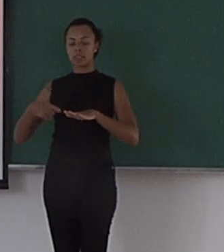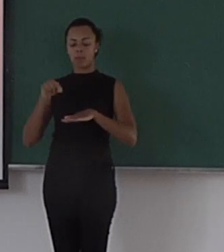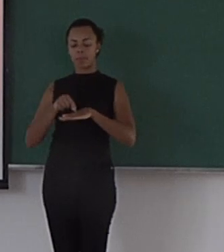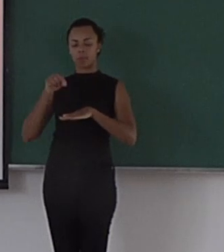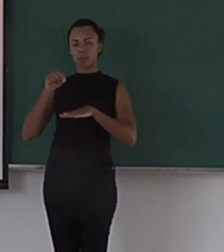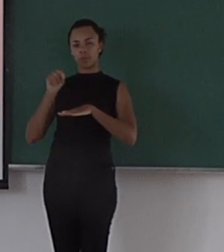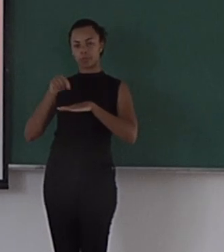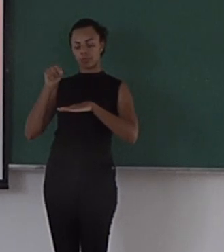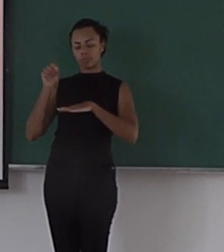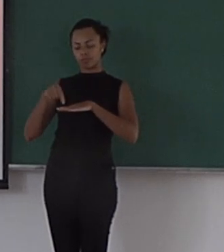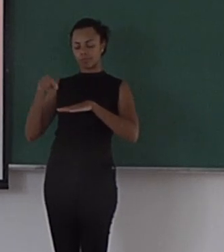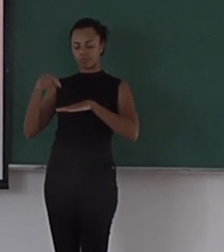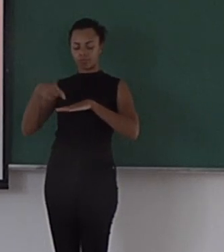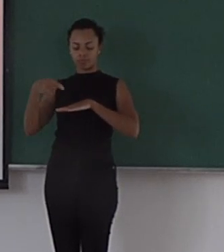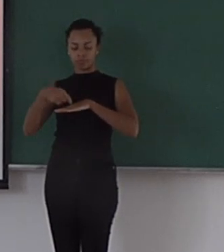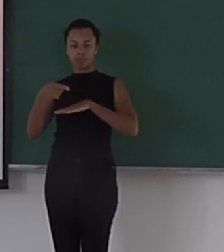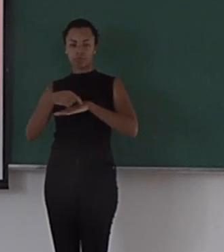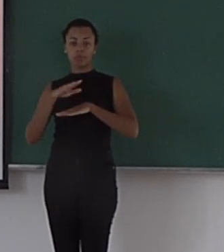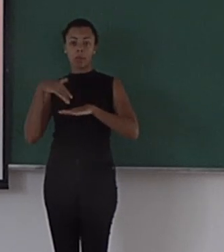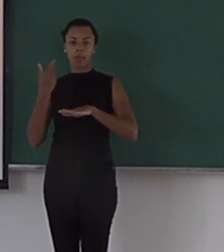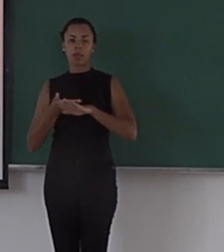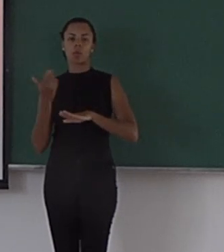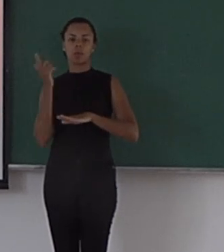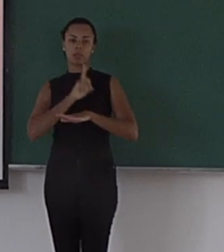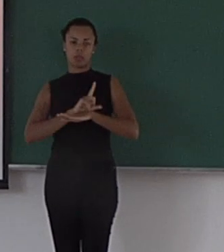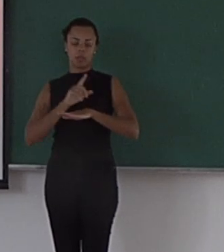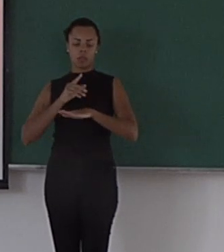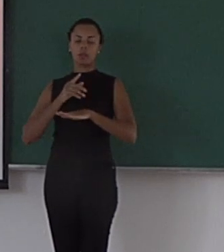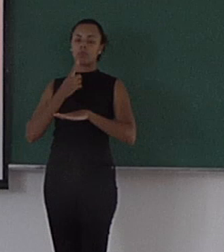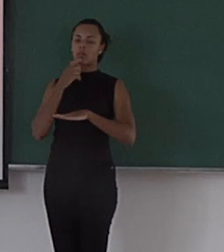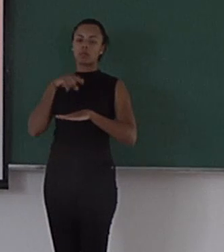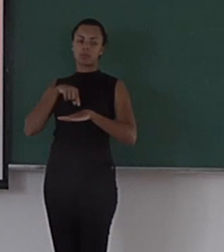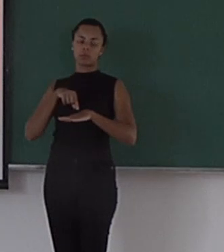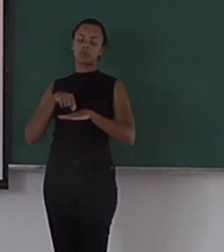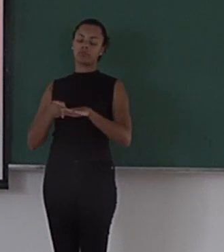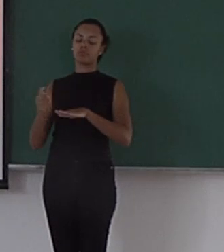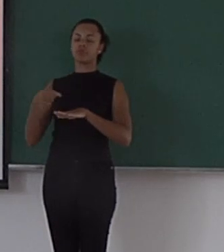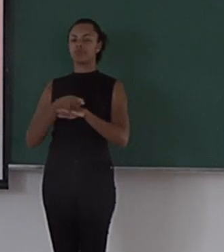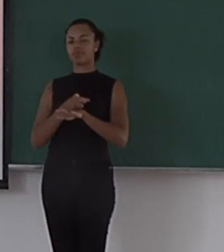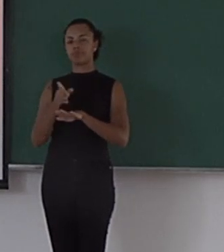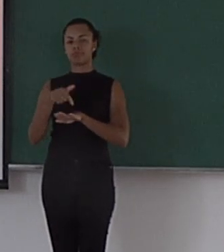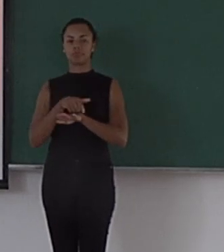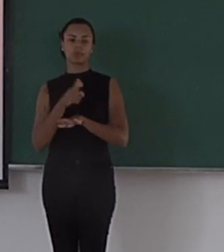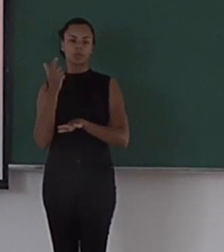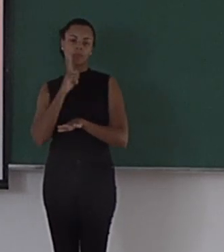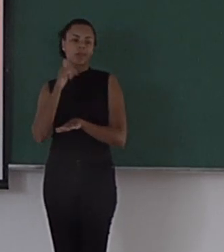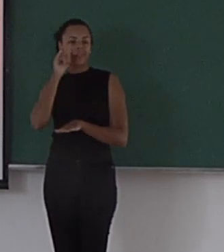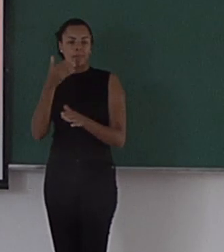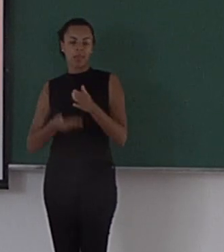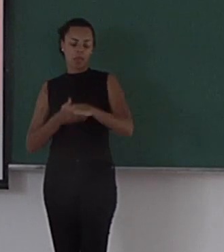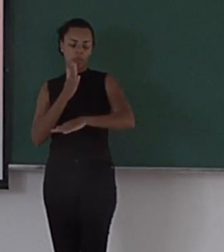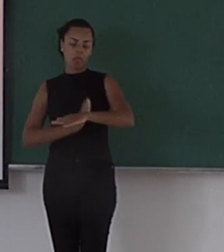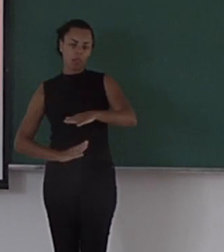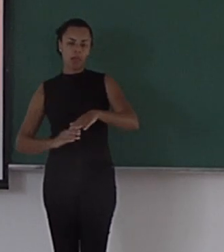abrir, assim, até chegar na face muscular, para que o fluxo sanguíneo chegue até as extremidades e o indivíduo não perca a